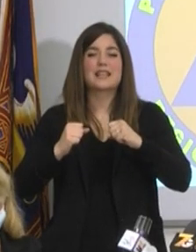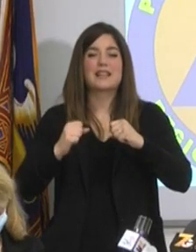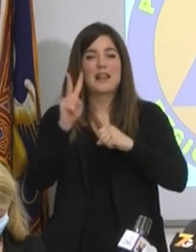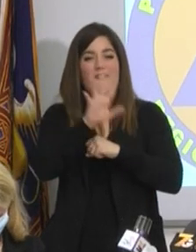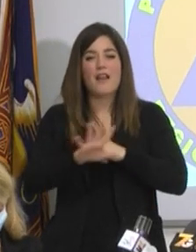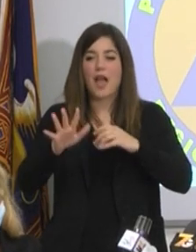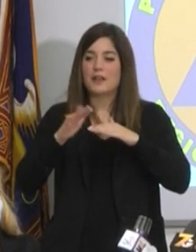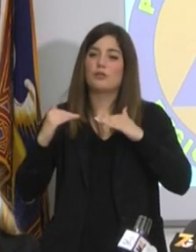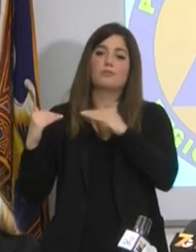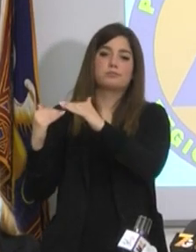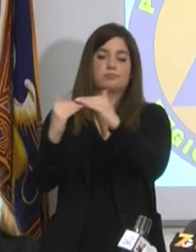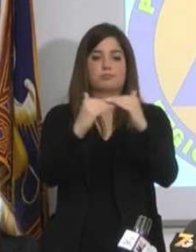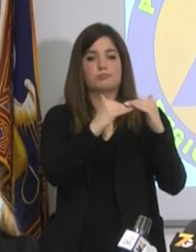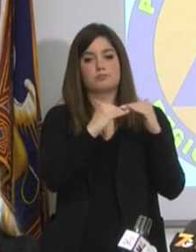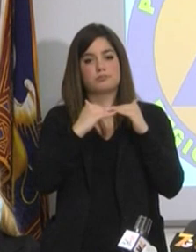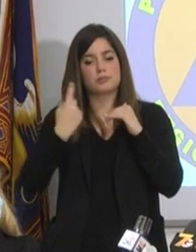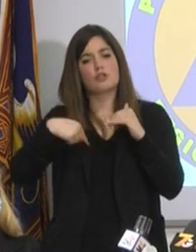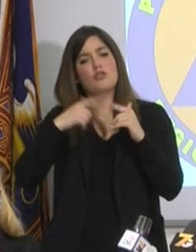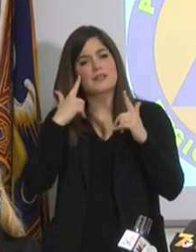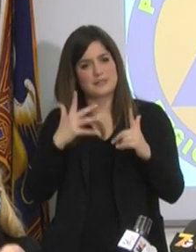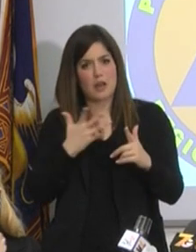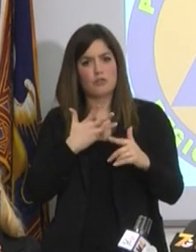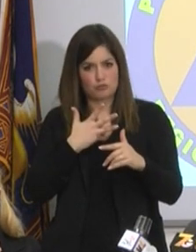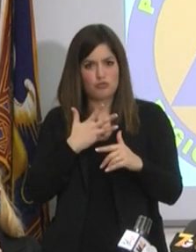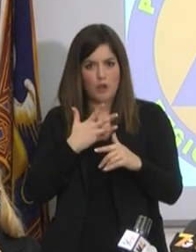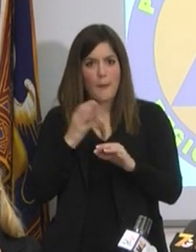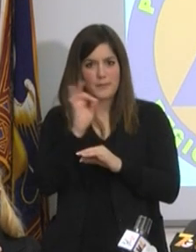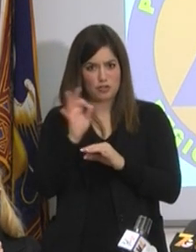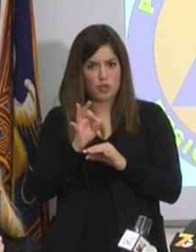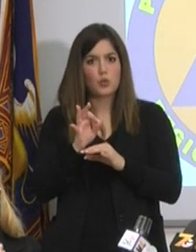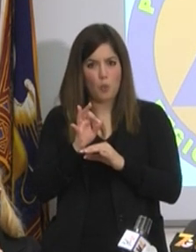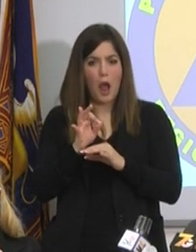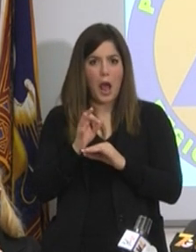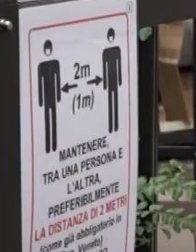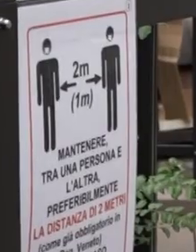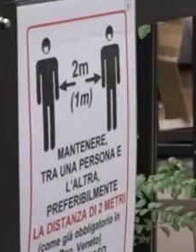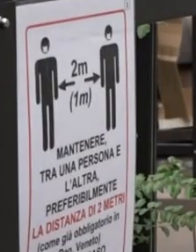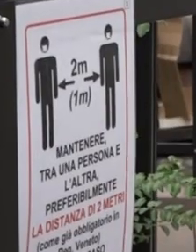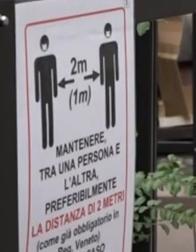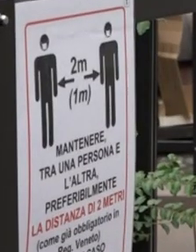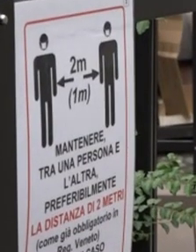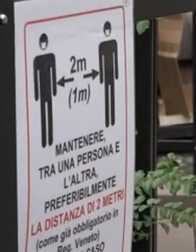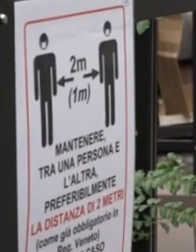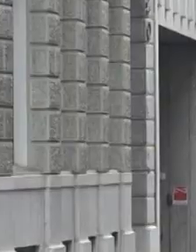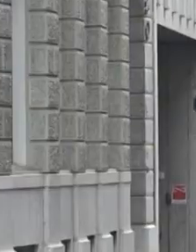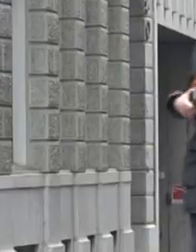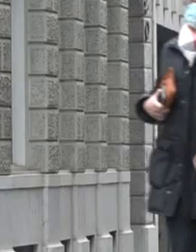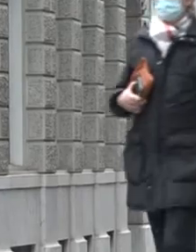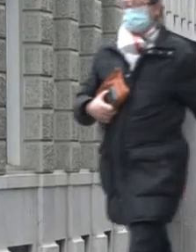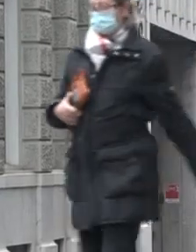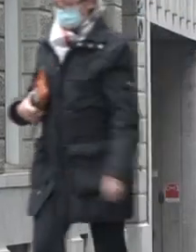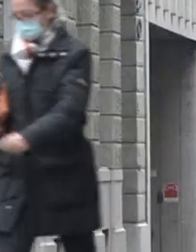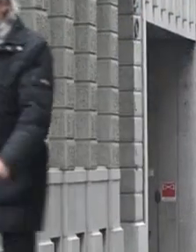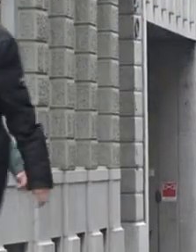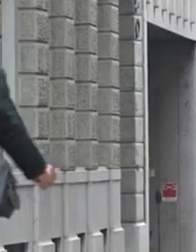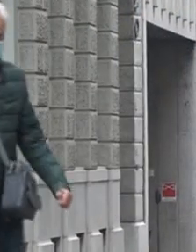presidente della regione luca zaia che sottolinea però come il futuro dei veneti e del veneto passi anche e soprattutto dall'attenzione